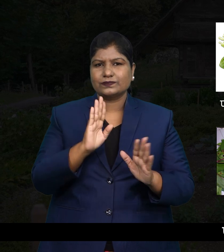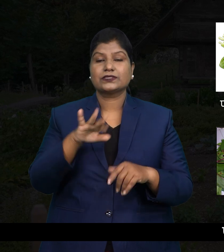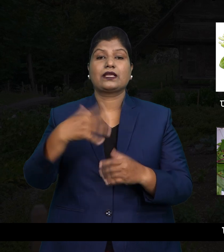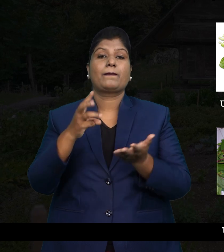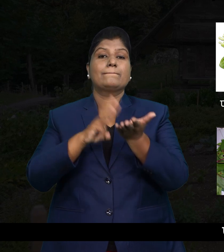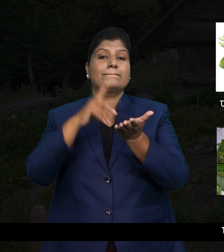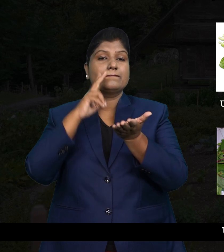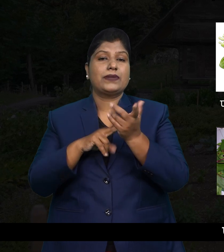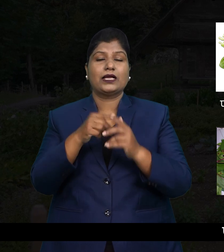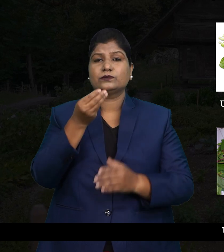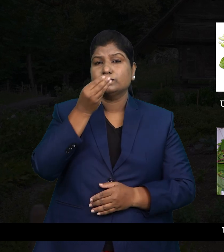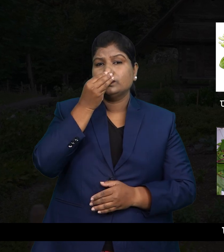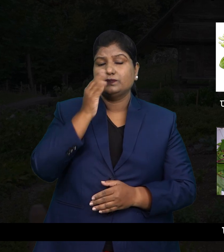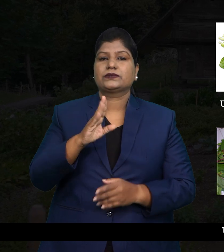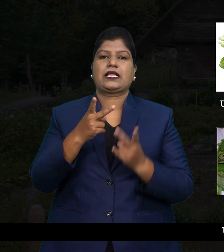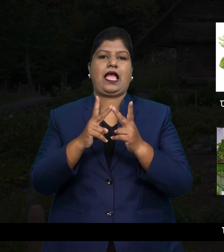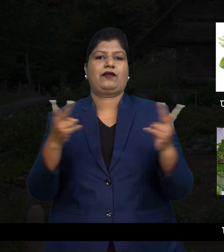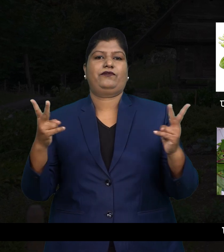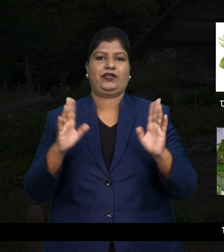पुदिन्याची पाने